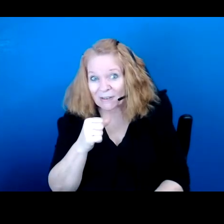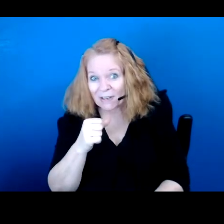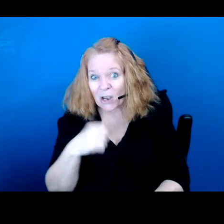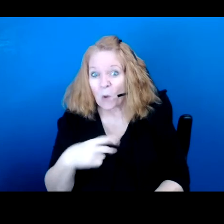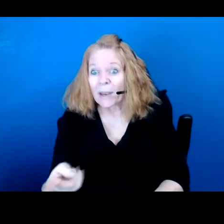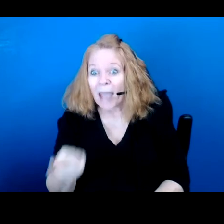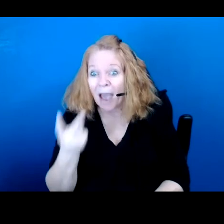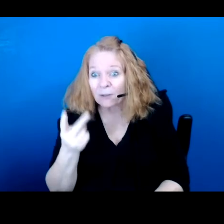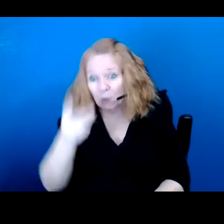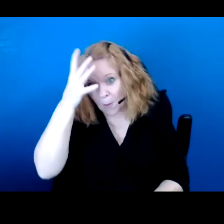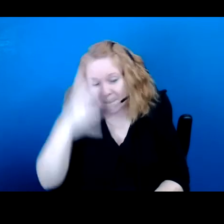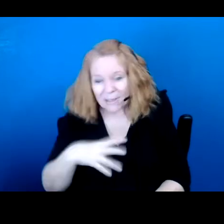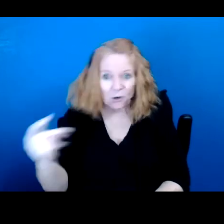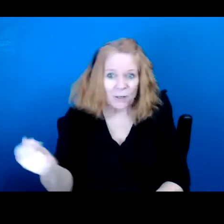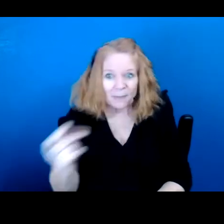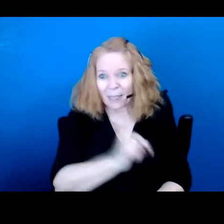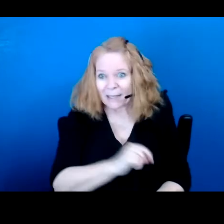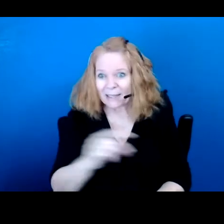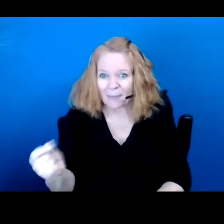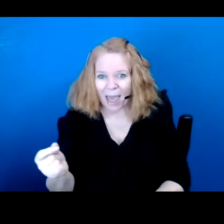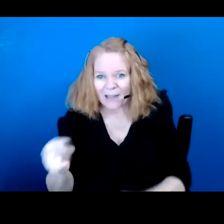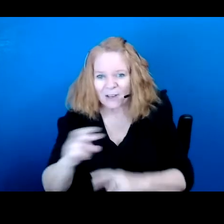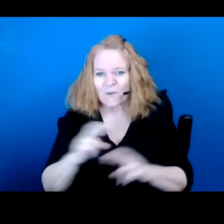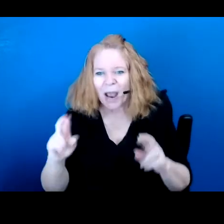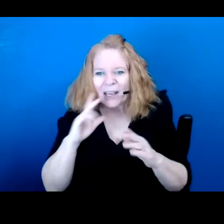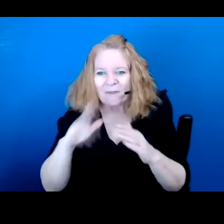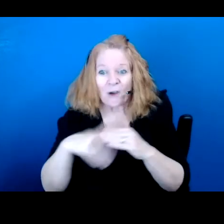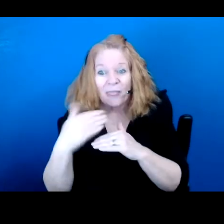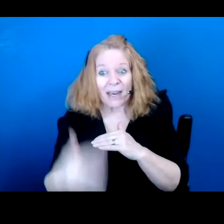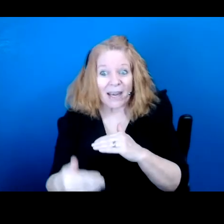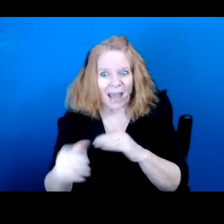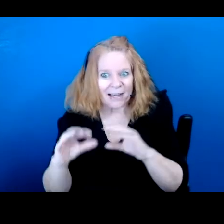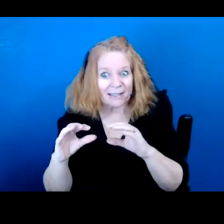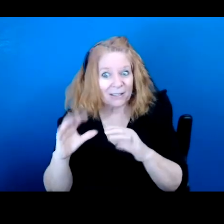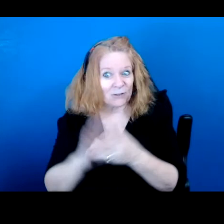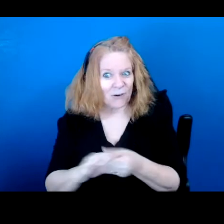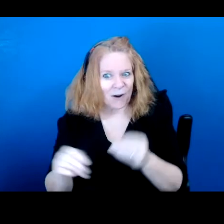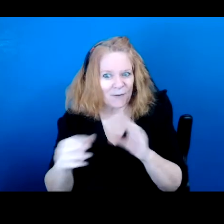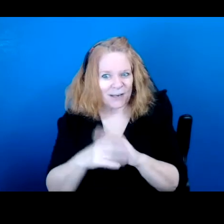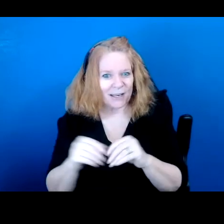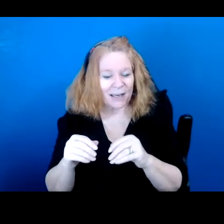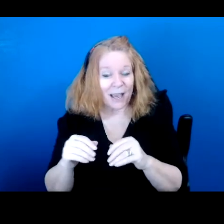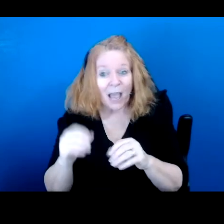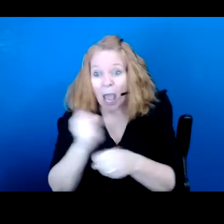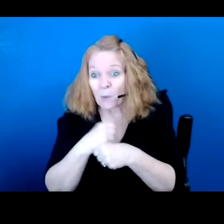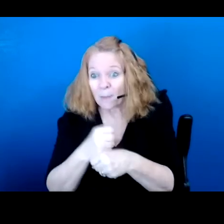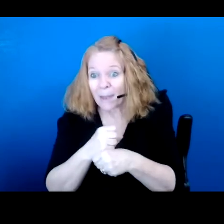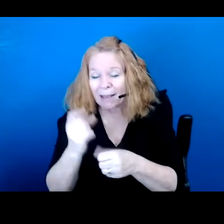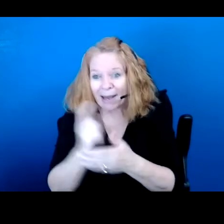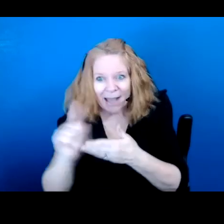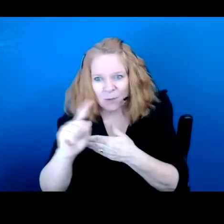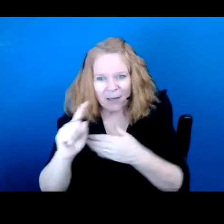niñas ahora tenemos dos señores splits platos listos para mañana